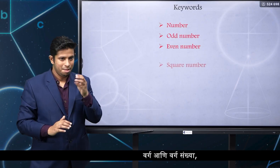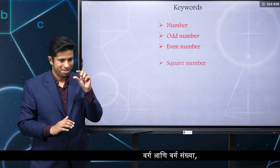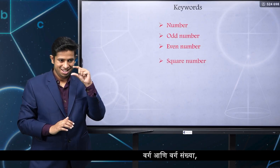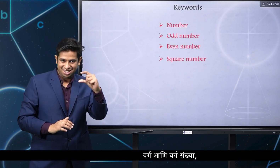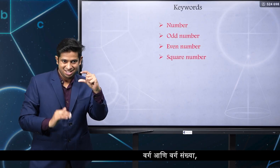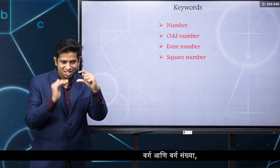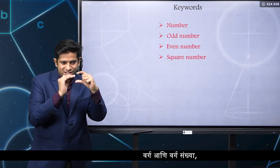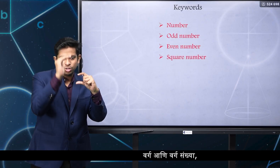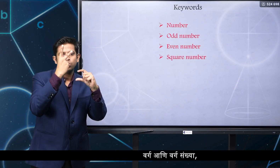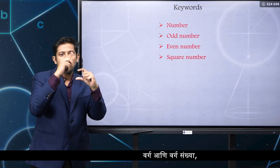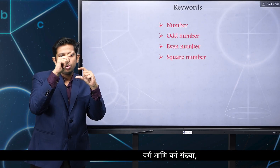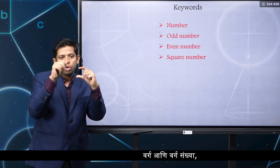वर्ग आणि वर्गसंख्या,